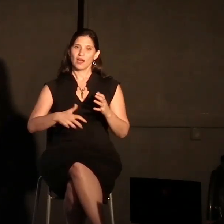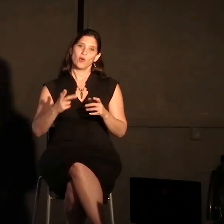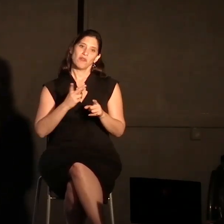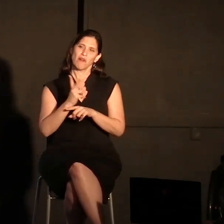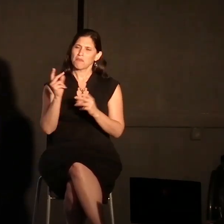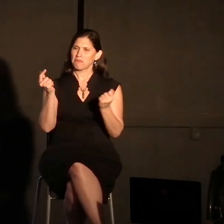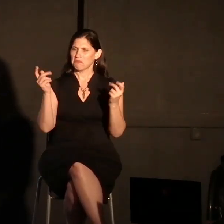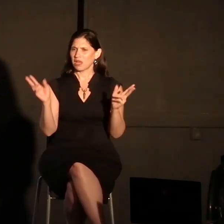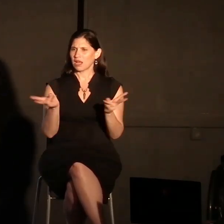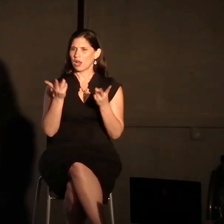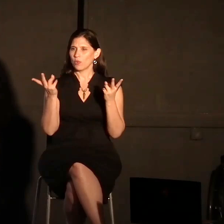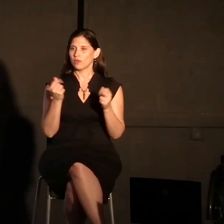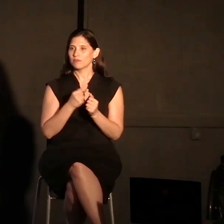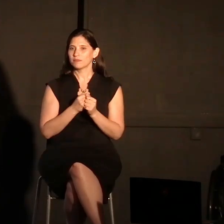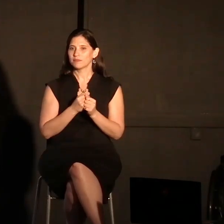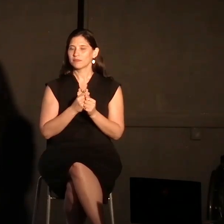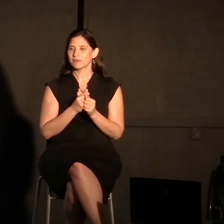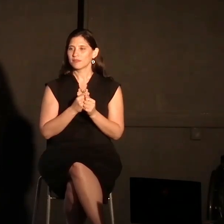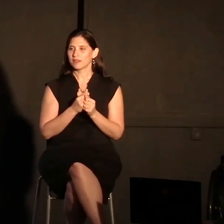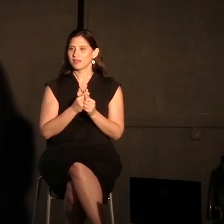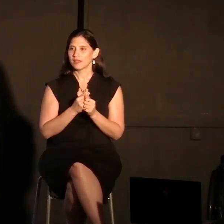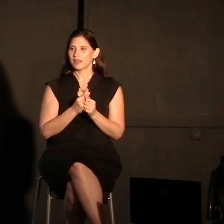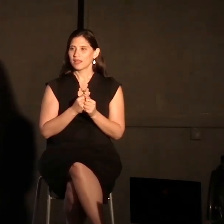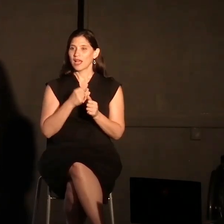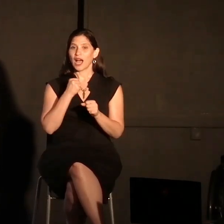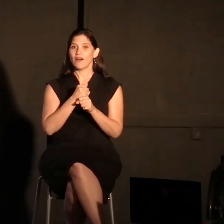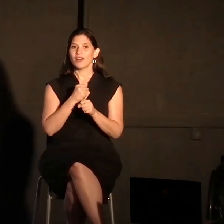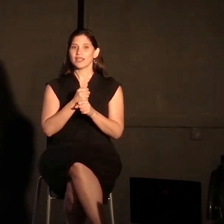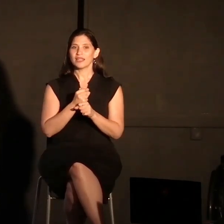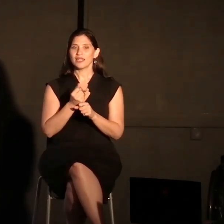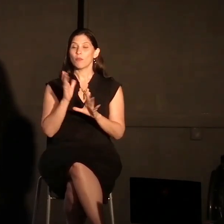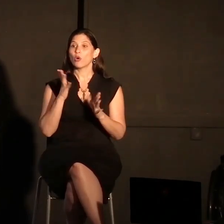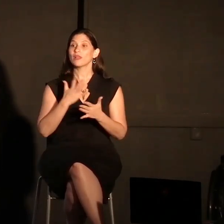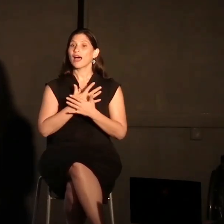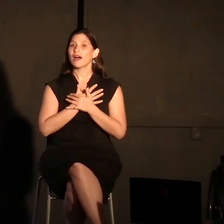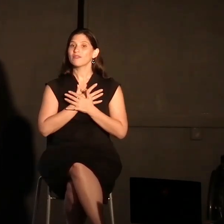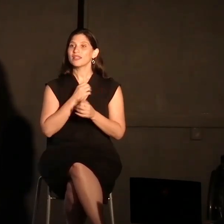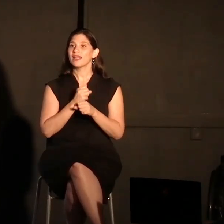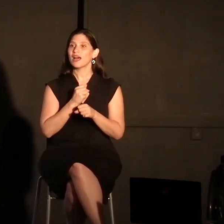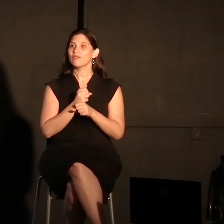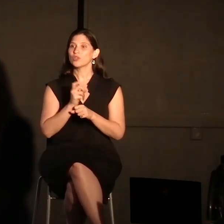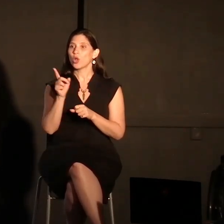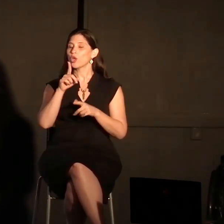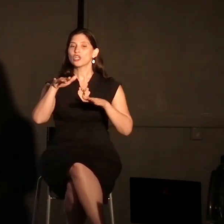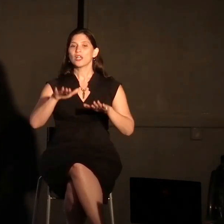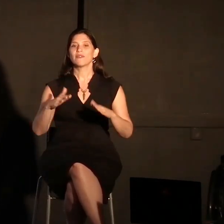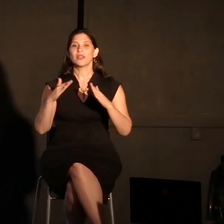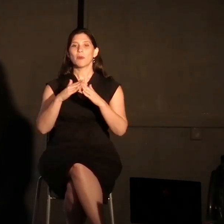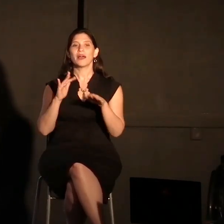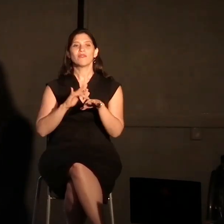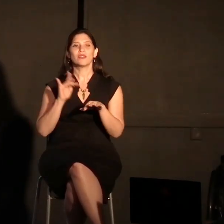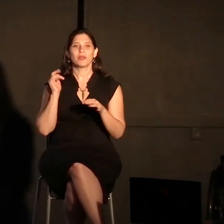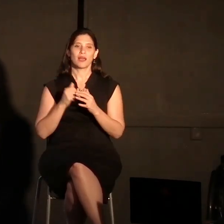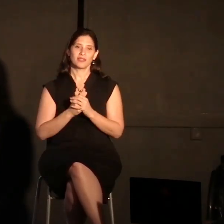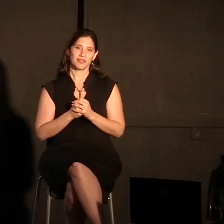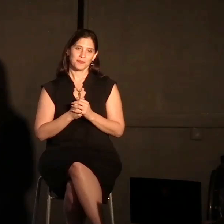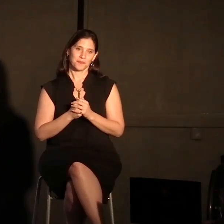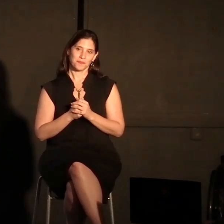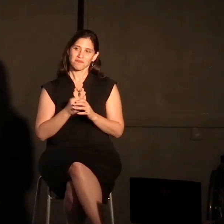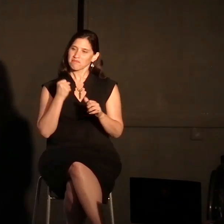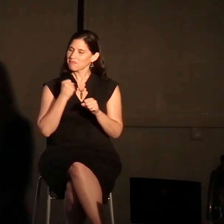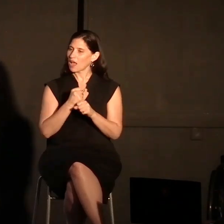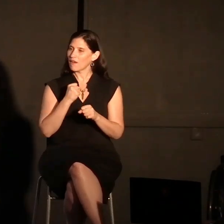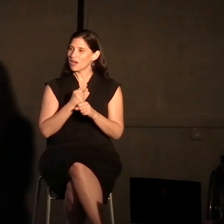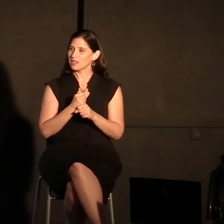עבר בקלות עבדתי היתי אוהבת מאוד לעבוד לא ישבתי בבית והפקתי